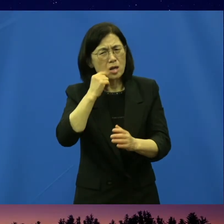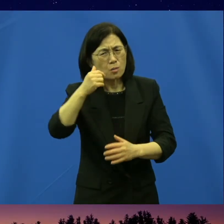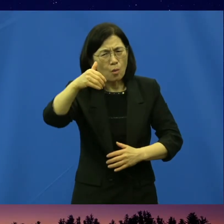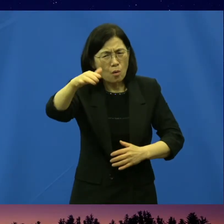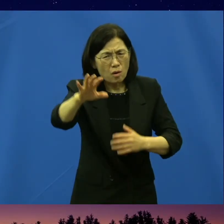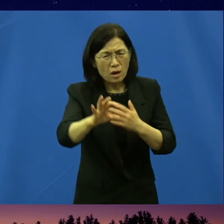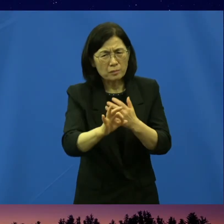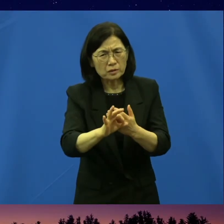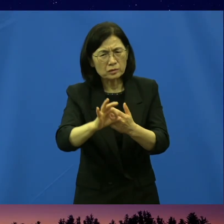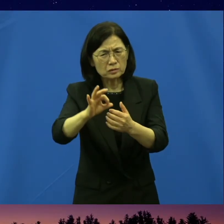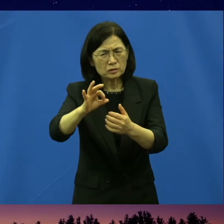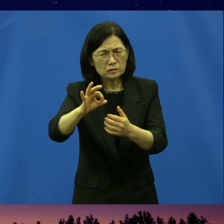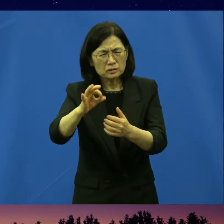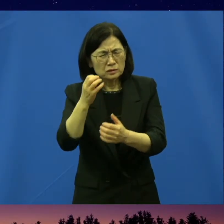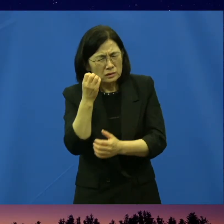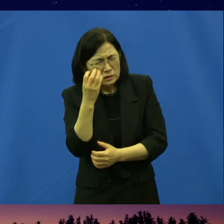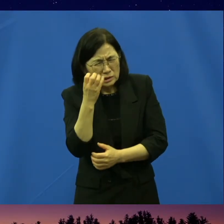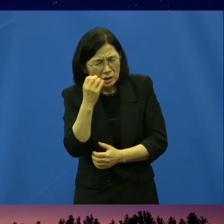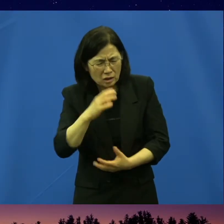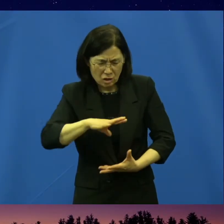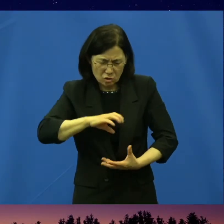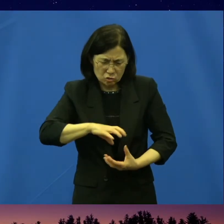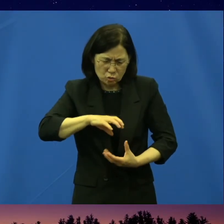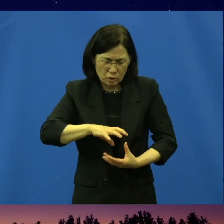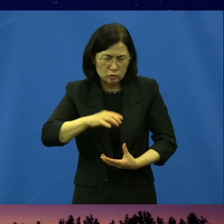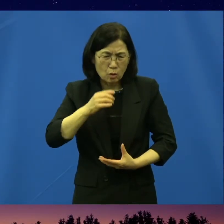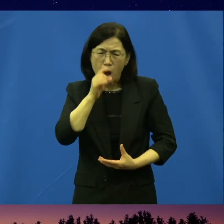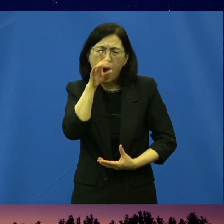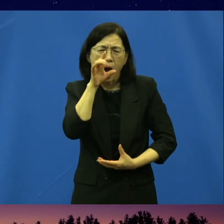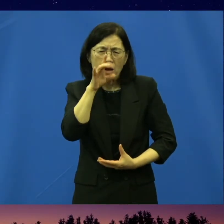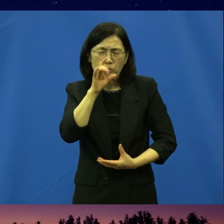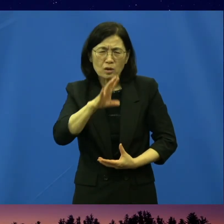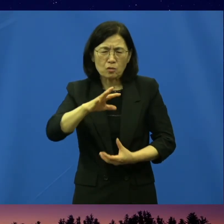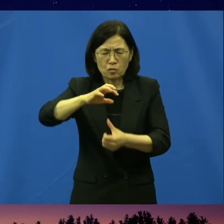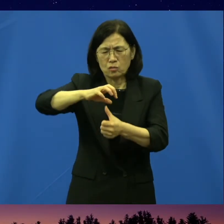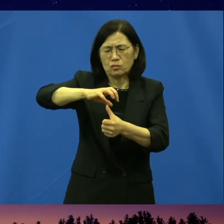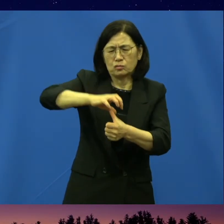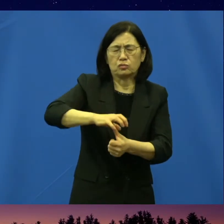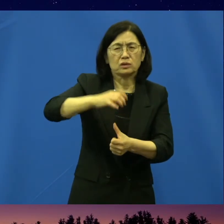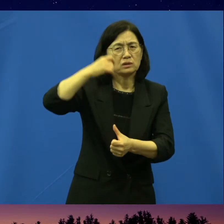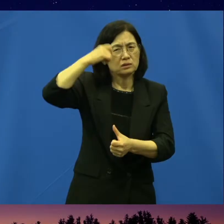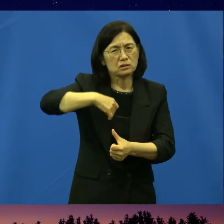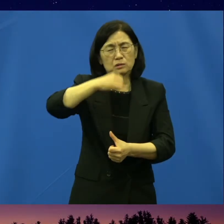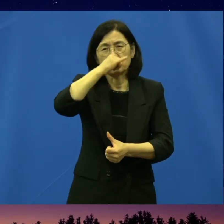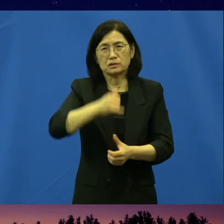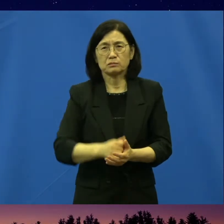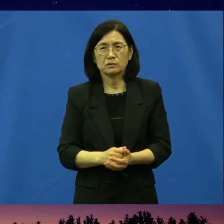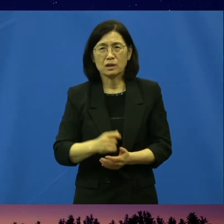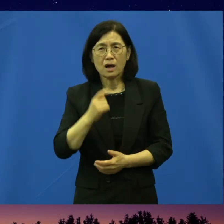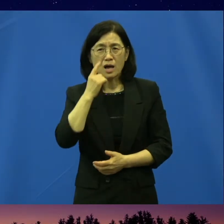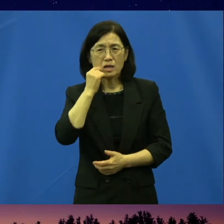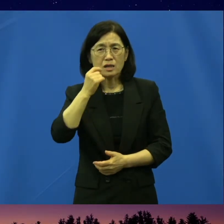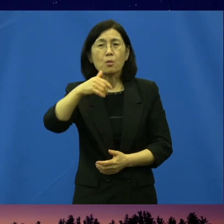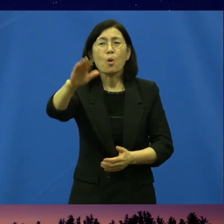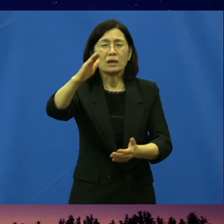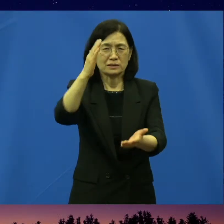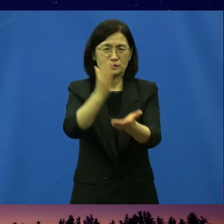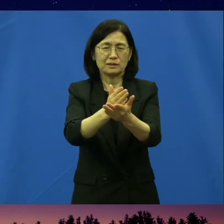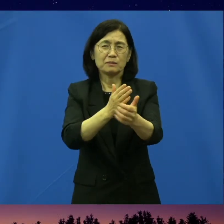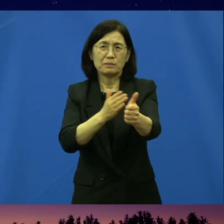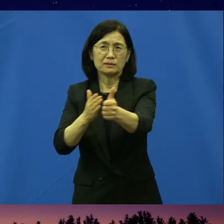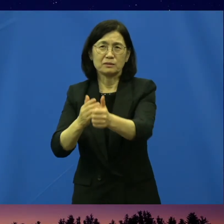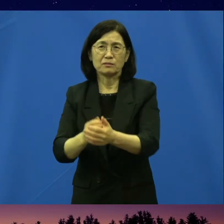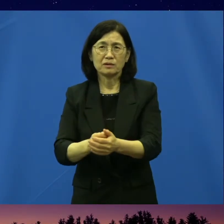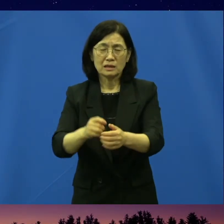오면 뭔가 눌린대요. 소화가 잘 안 되고. 그런 분들 일본 가지 마세요.